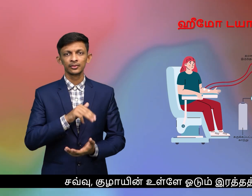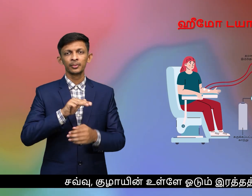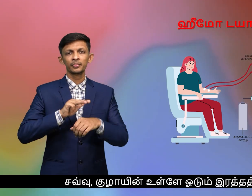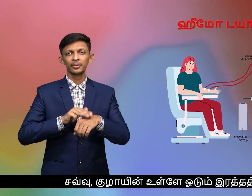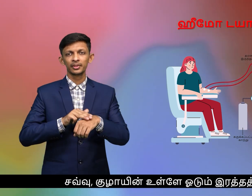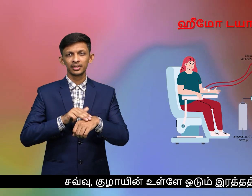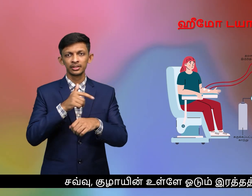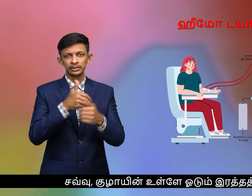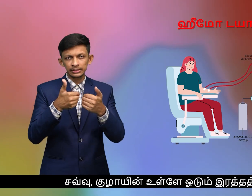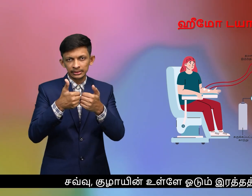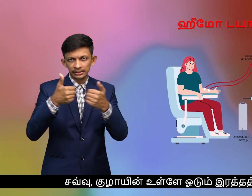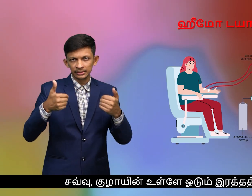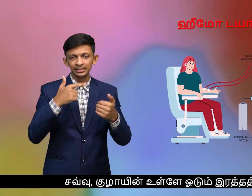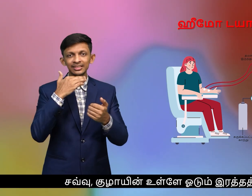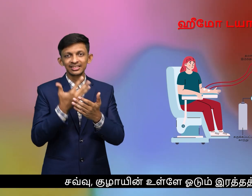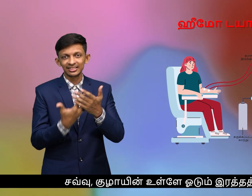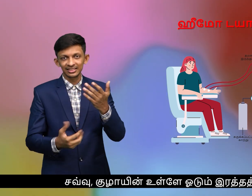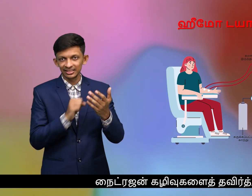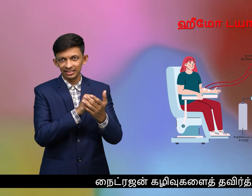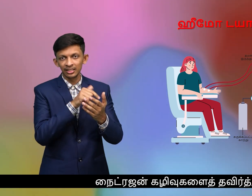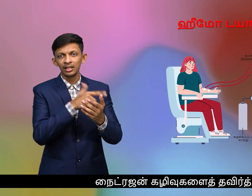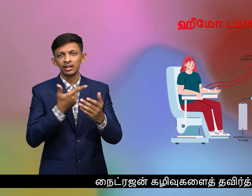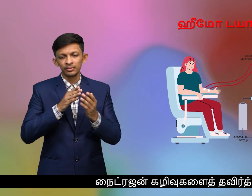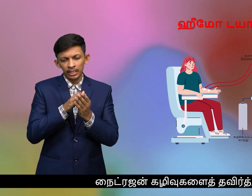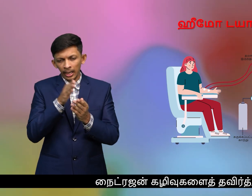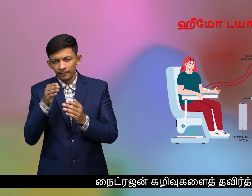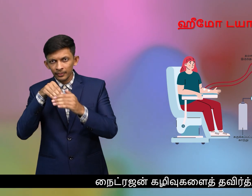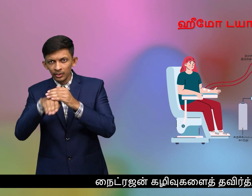ஜவ்வு குழாயின் உள்ளே ஓடும் இரத்தத்தையும் நைட்ரஜன் கழிவுகளை தவிர்த்து